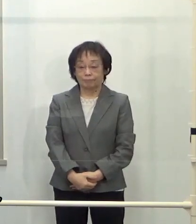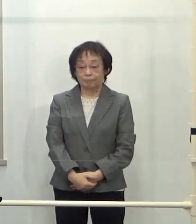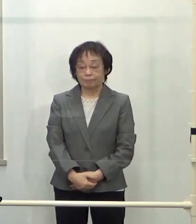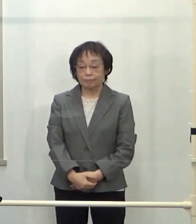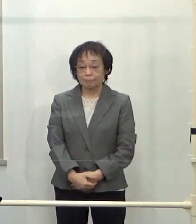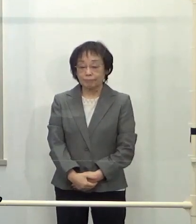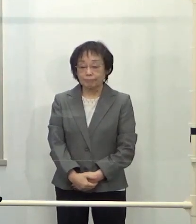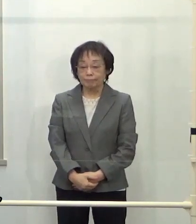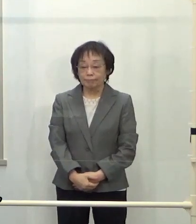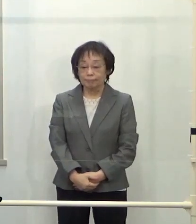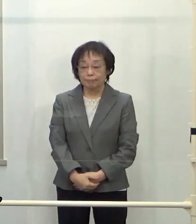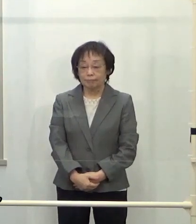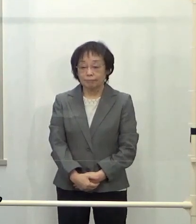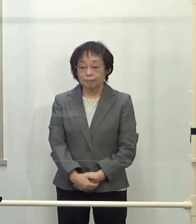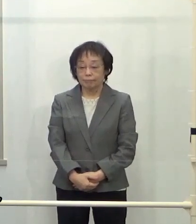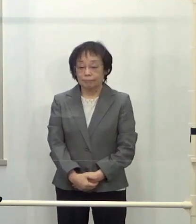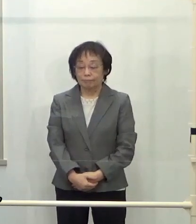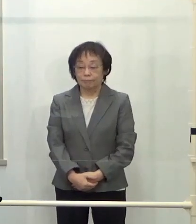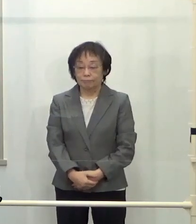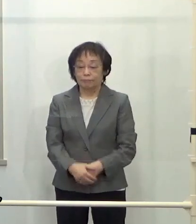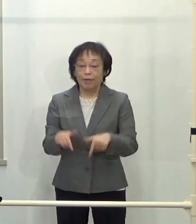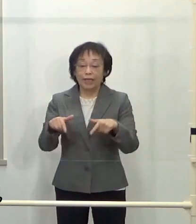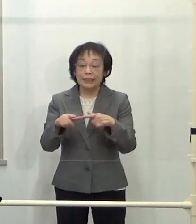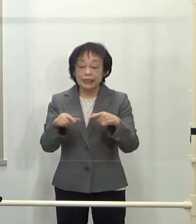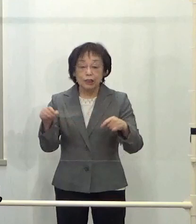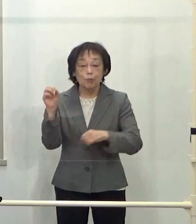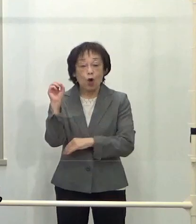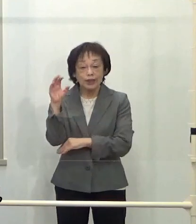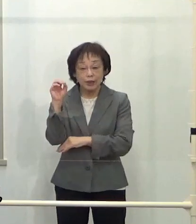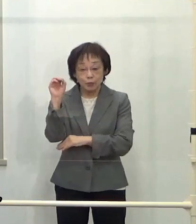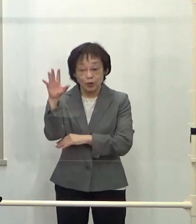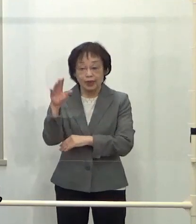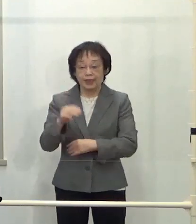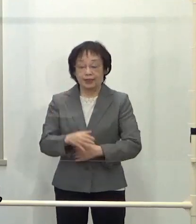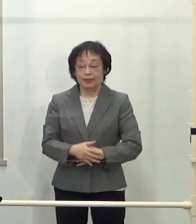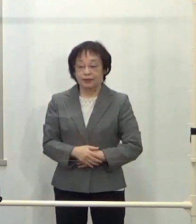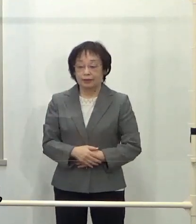すいません、西口の新聞です。